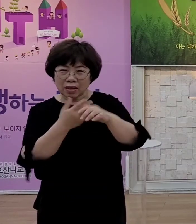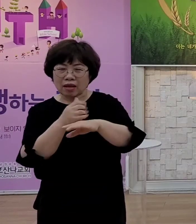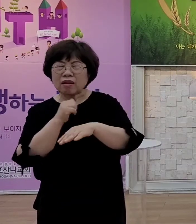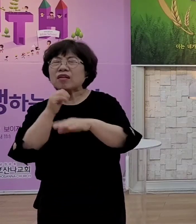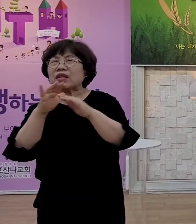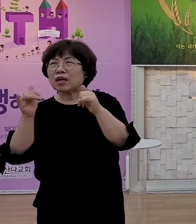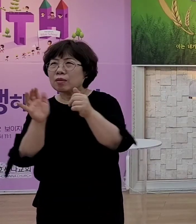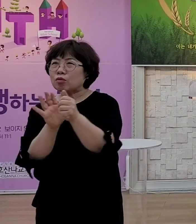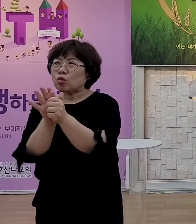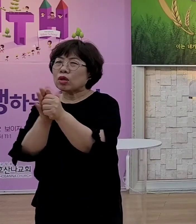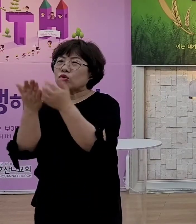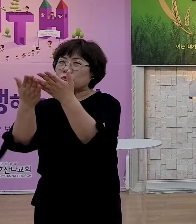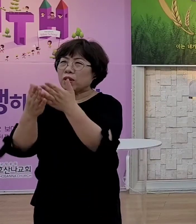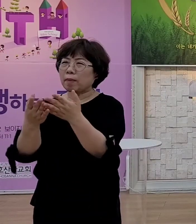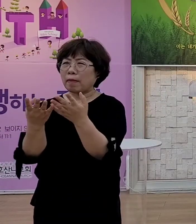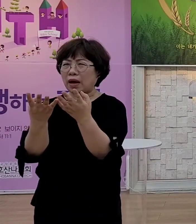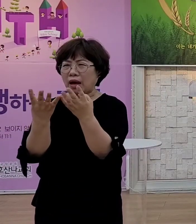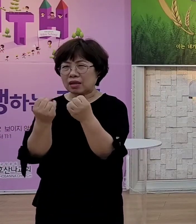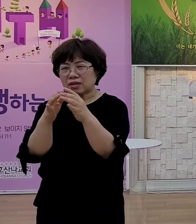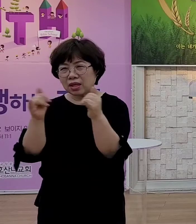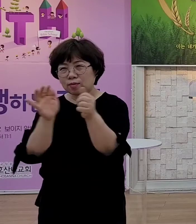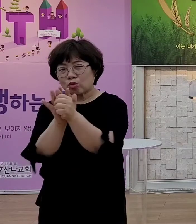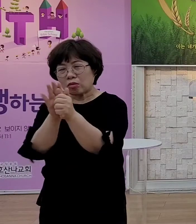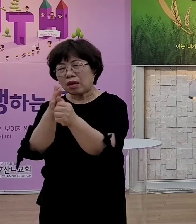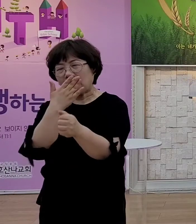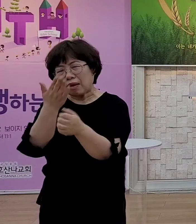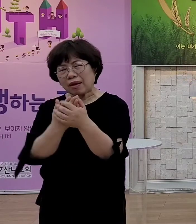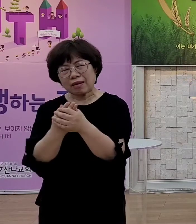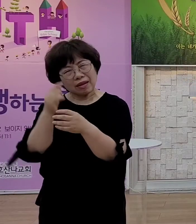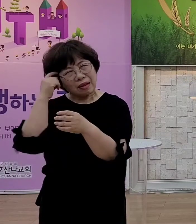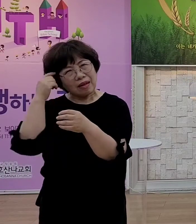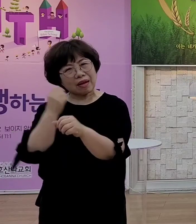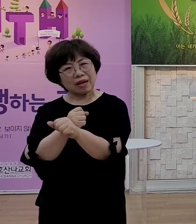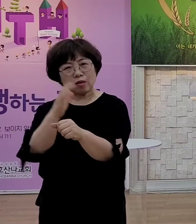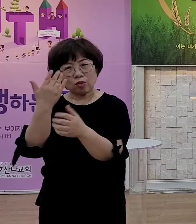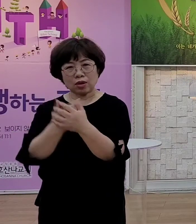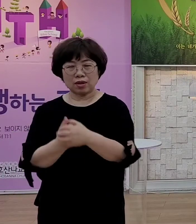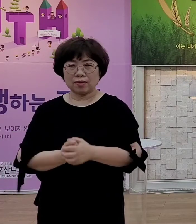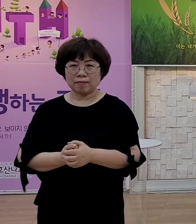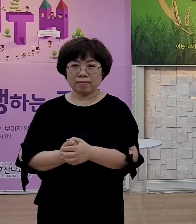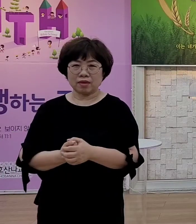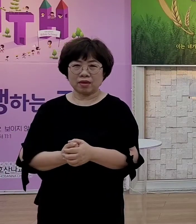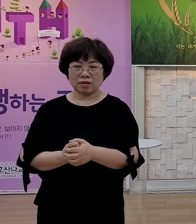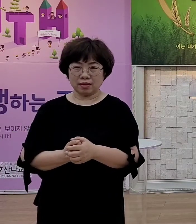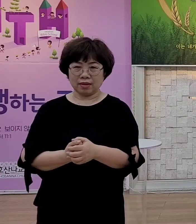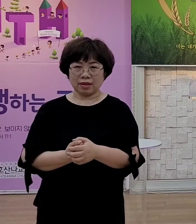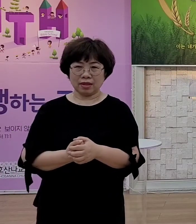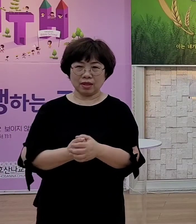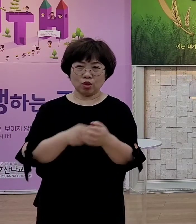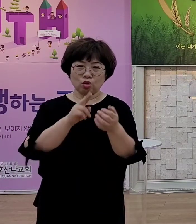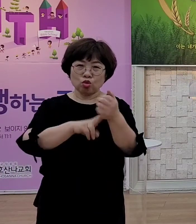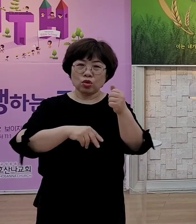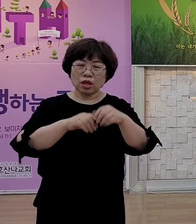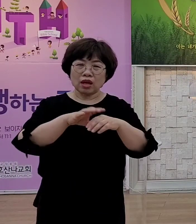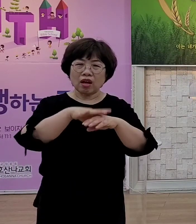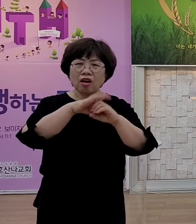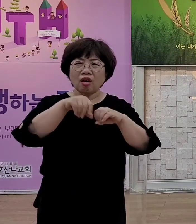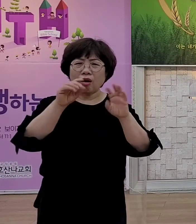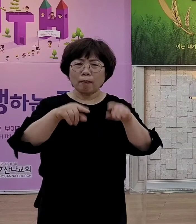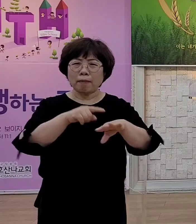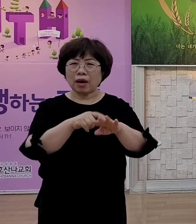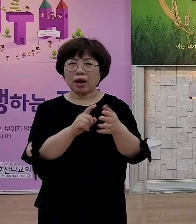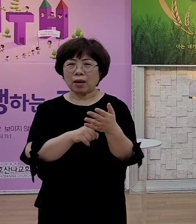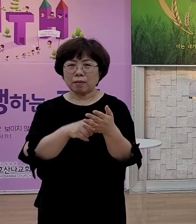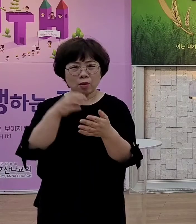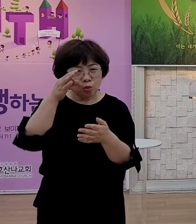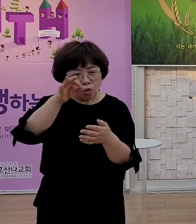사람들에게 주었으면 몇 명을 도와줄 수 있고 그거 다 헛거짓이고 헛것인 것이 가룟 유다의 결과를 통해서 보여주시지